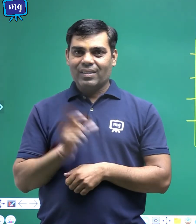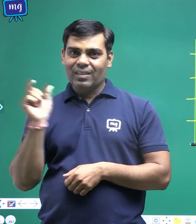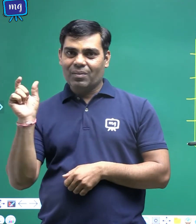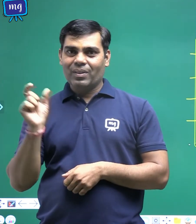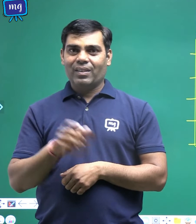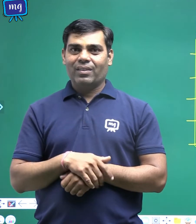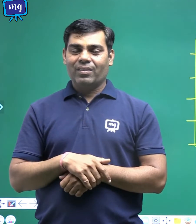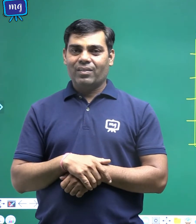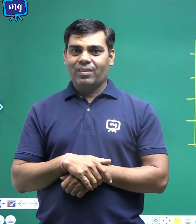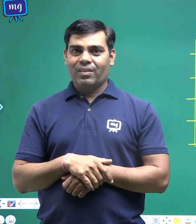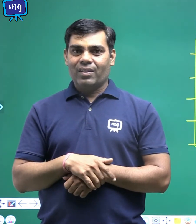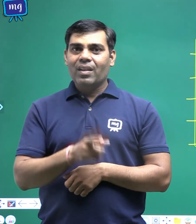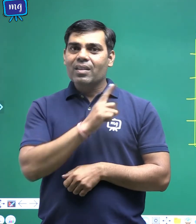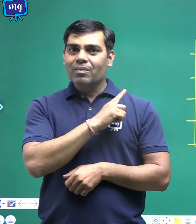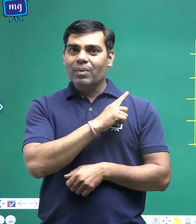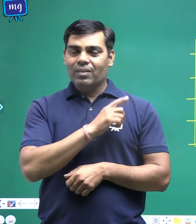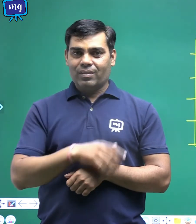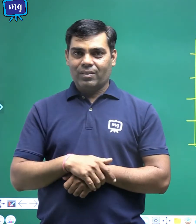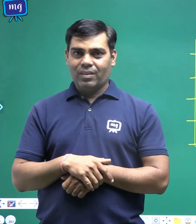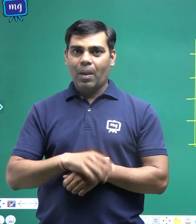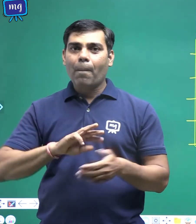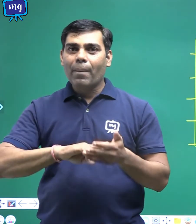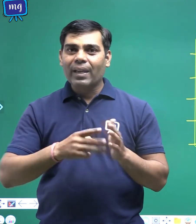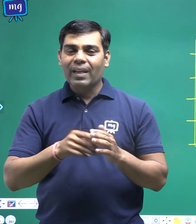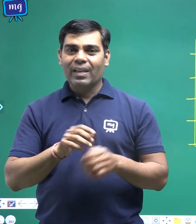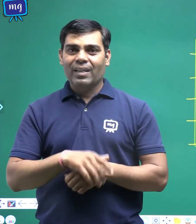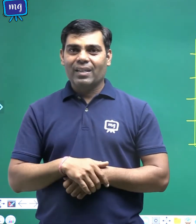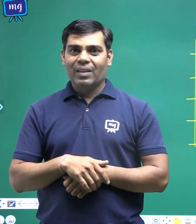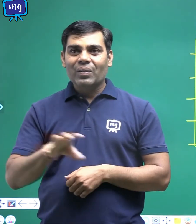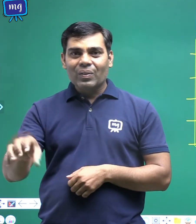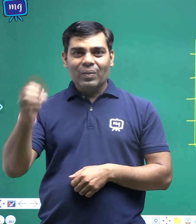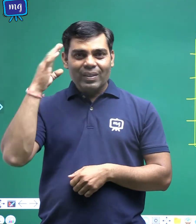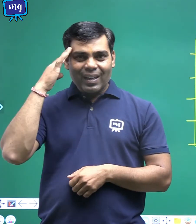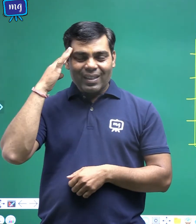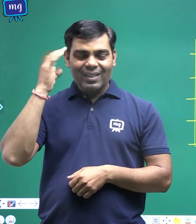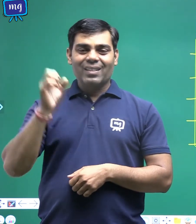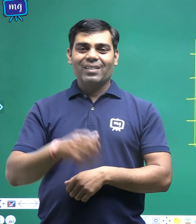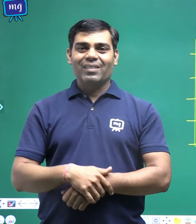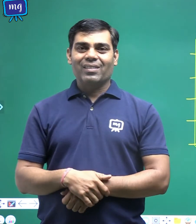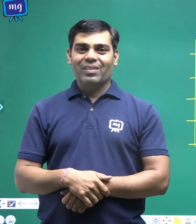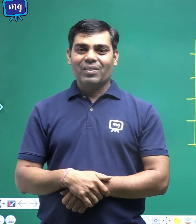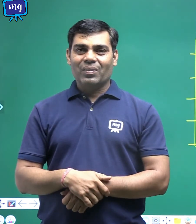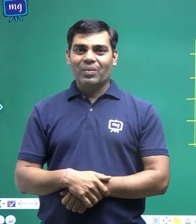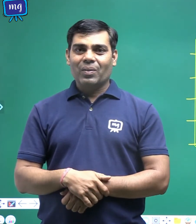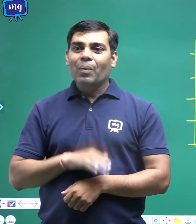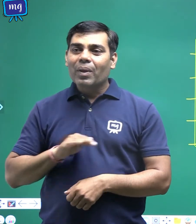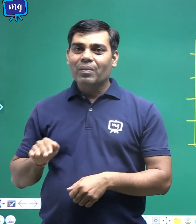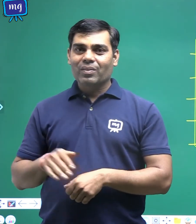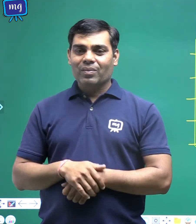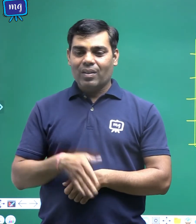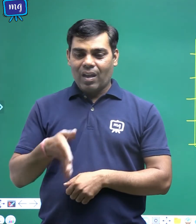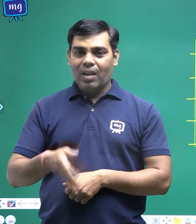है स्मरण, अर्थ है याद करना। प्यारे बच्चों,